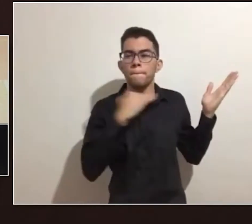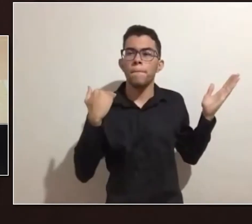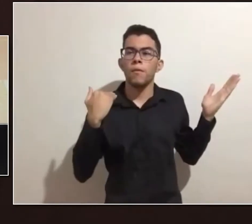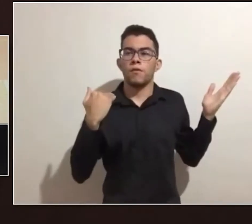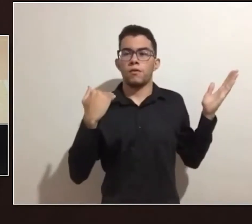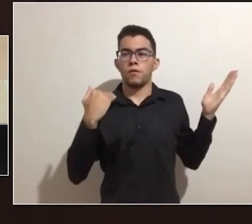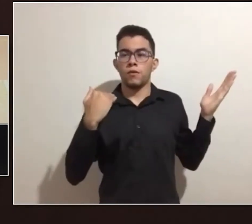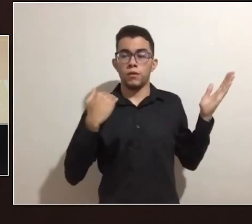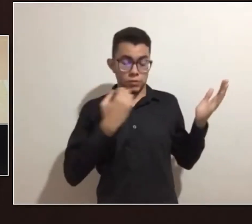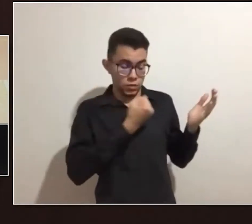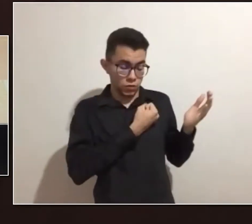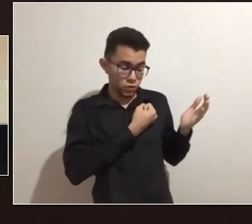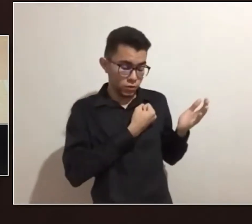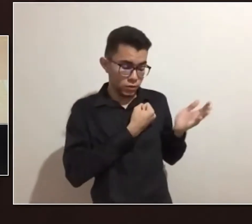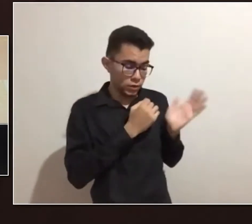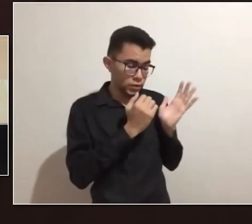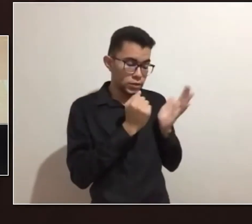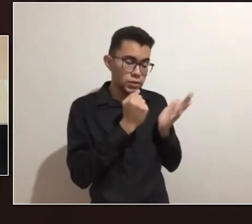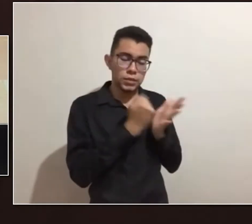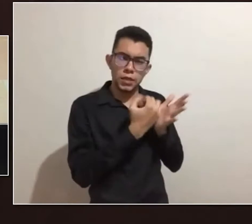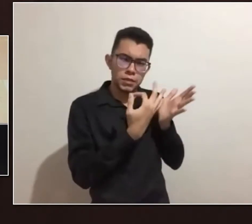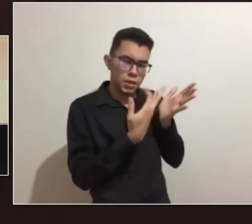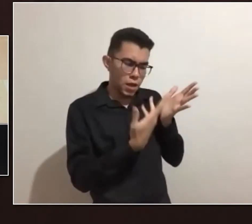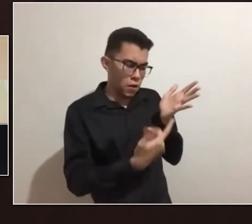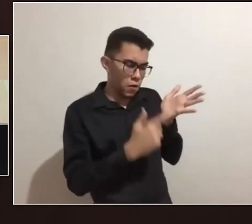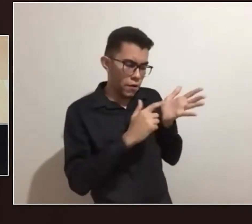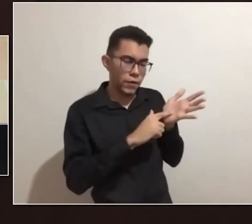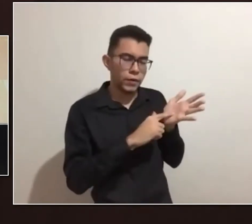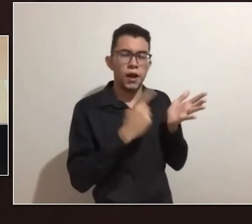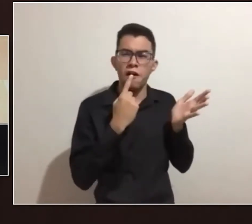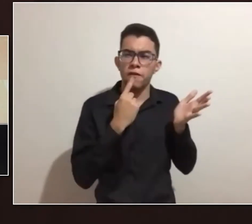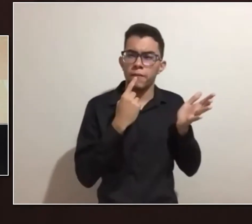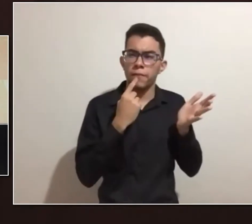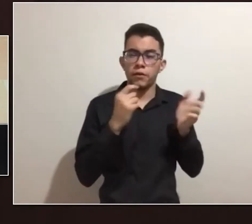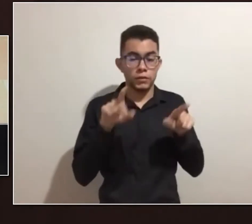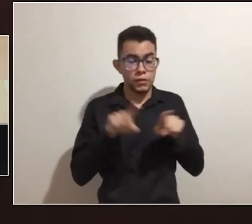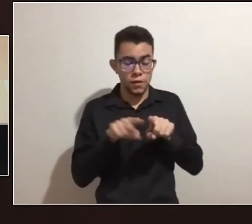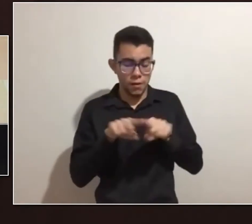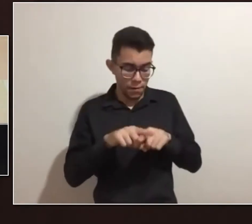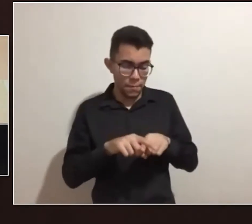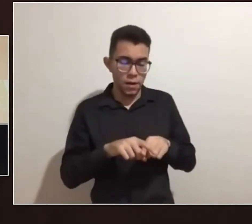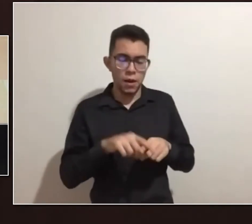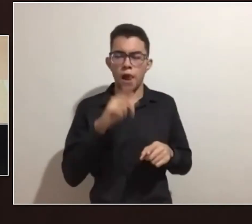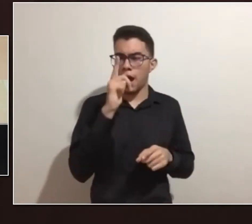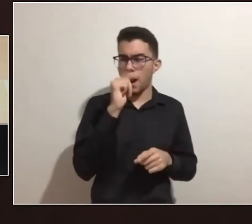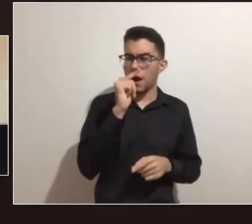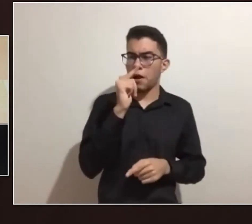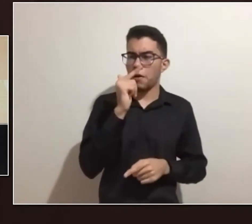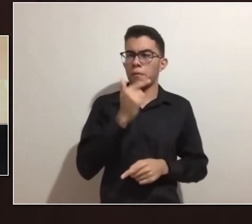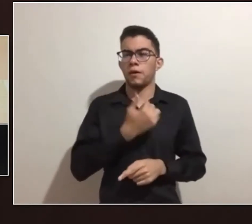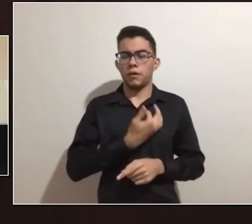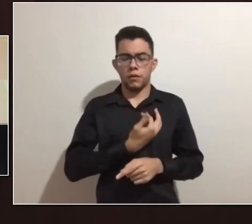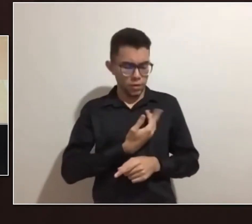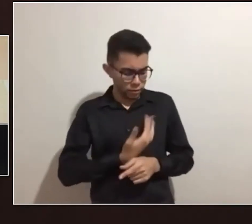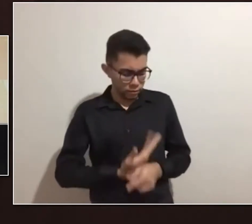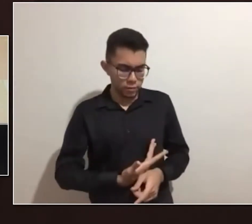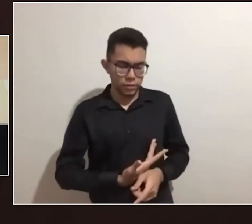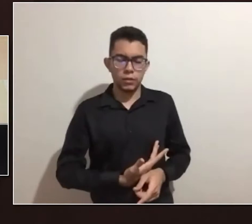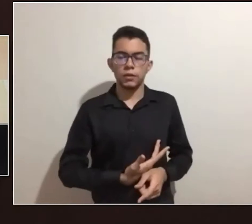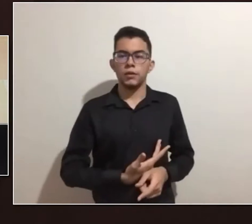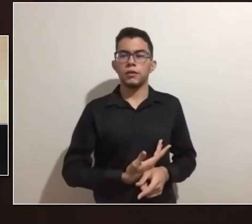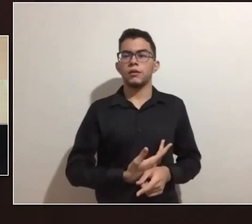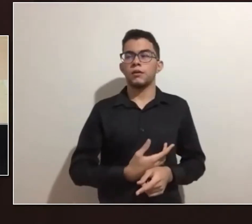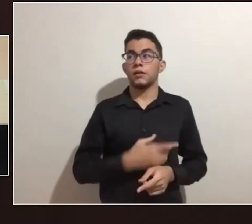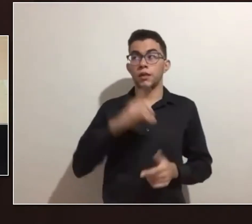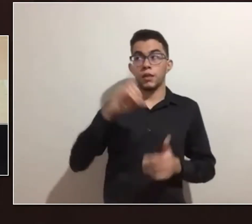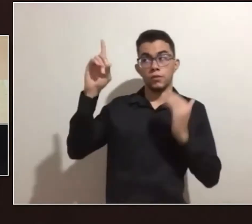perdidos para Deus, mas o Filho de Deus veio aqui na terra, se fez um homem, morreu em obediência ao Pai, e